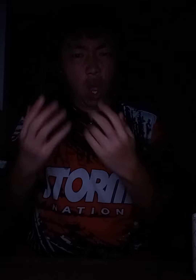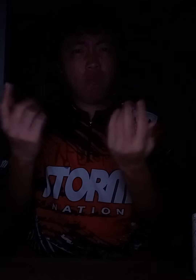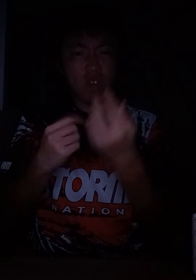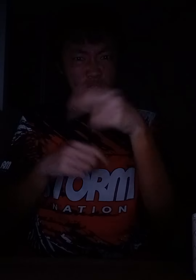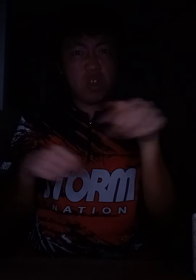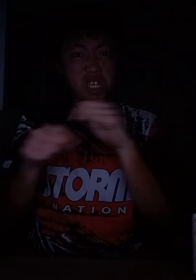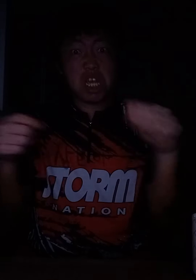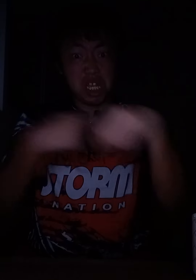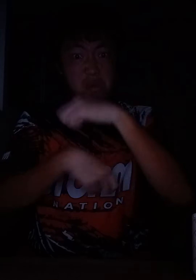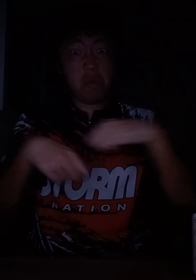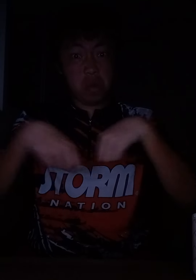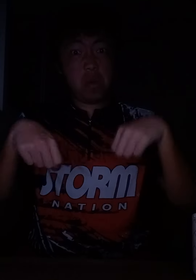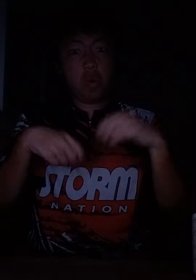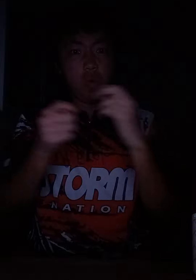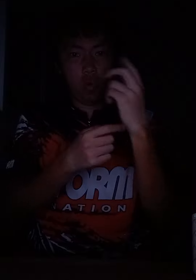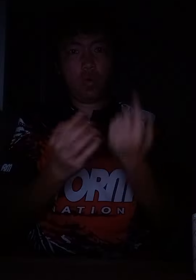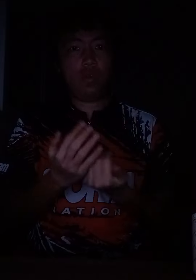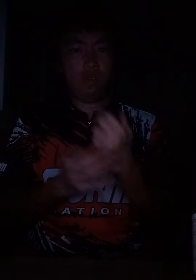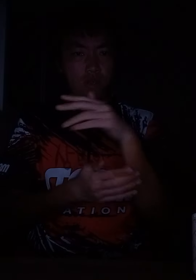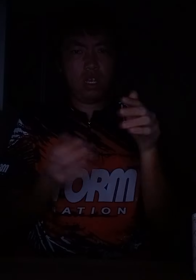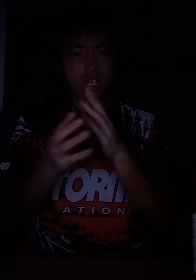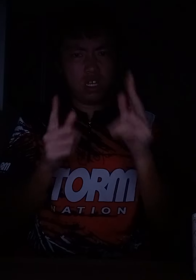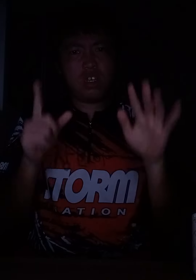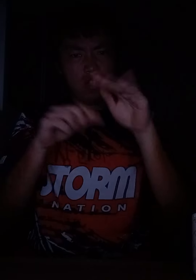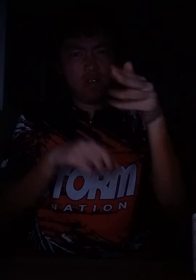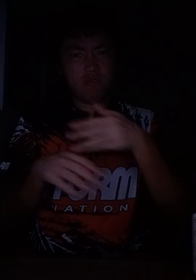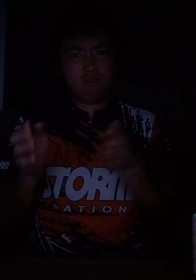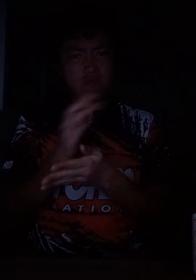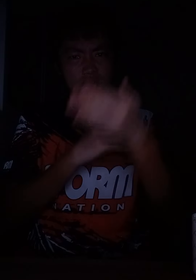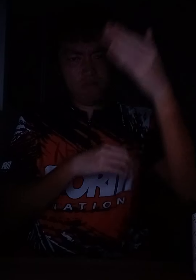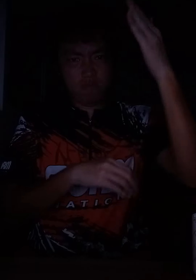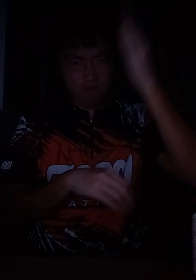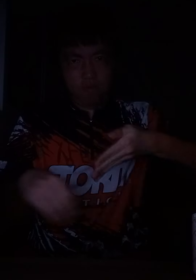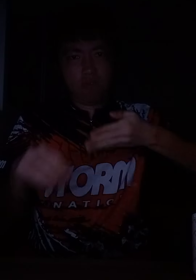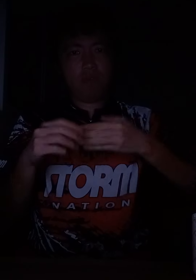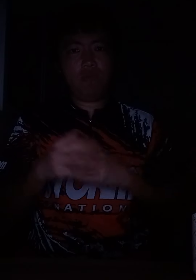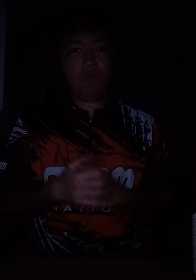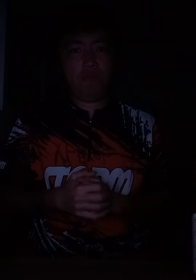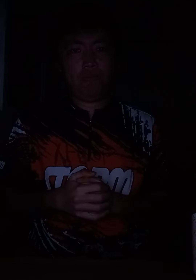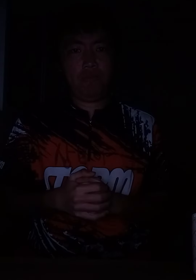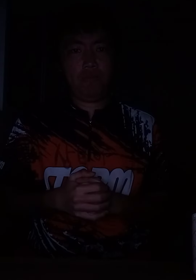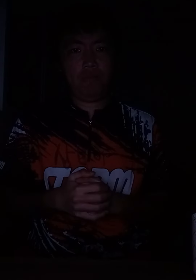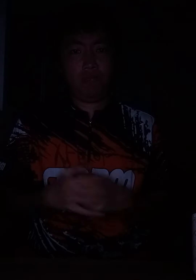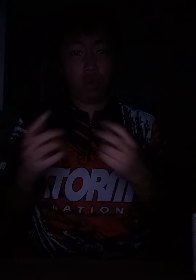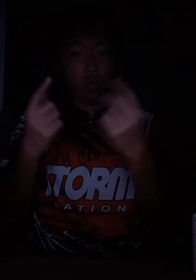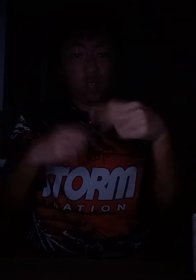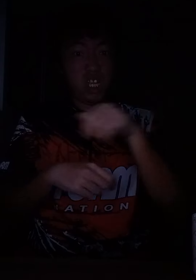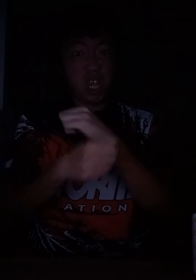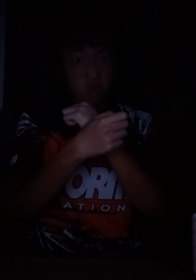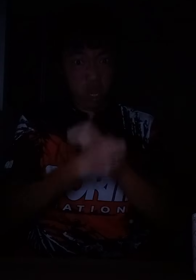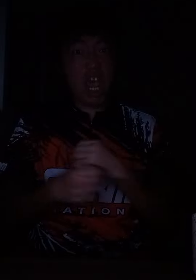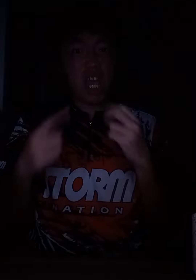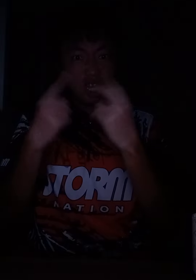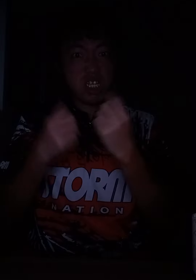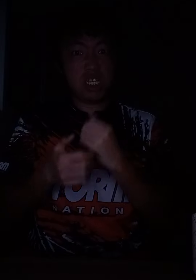영무원들과도 실랑이가 벌어졌고 열차는 7분가량 운행이 지연됐습니다. 현행범으로 체포된 A씨.